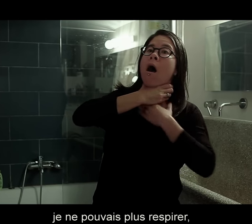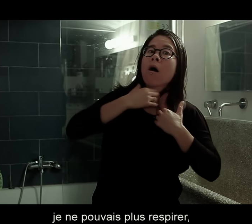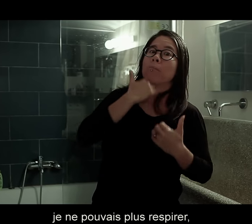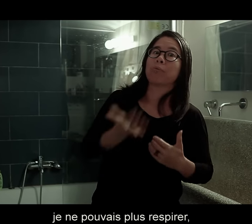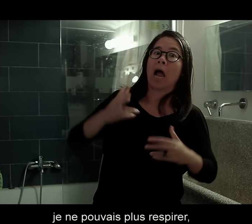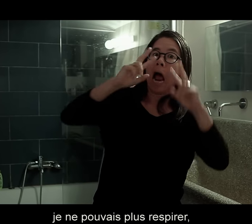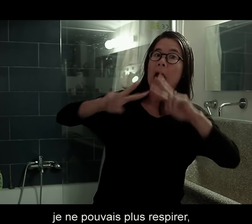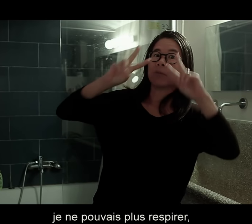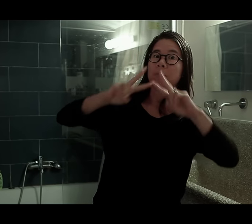plus respirer.